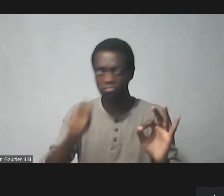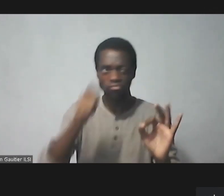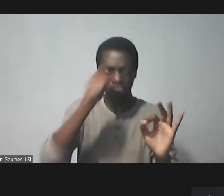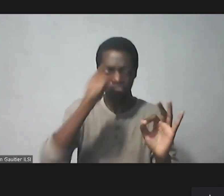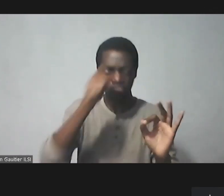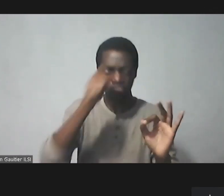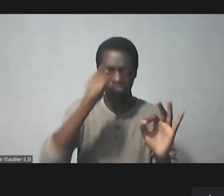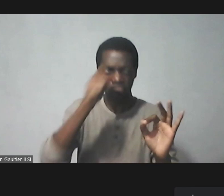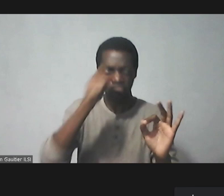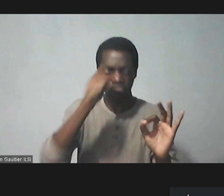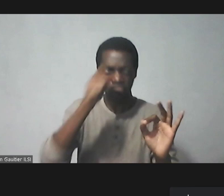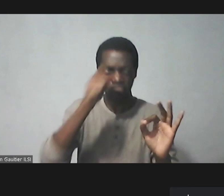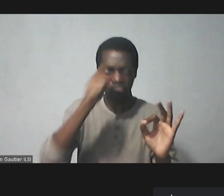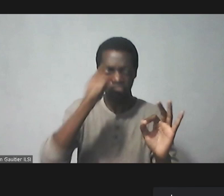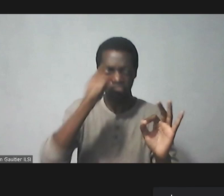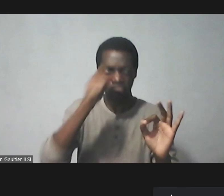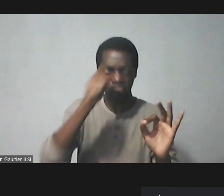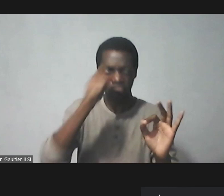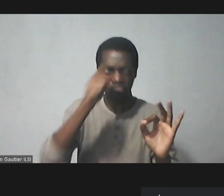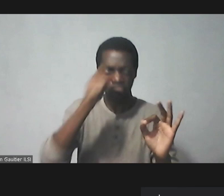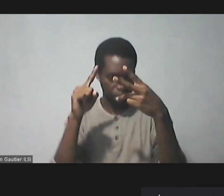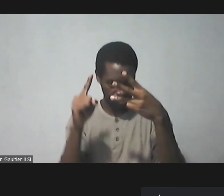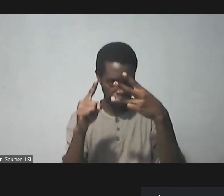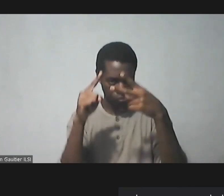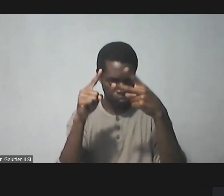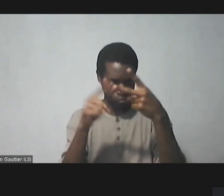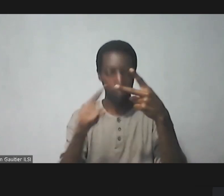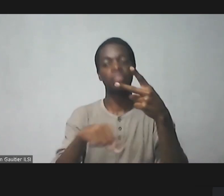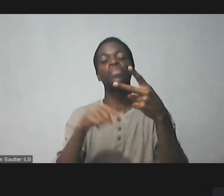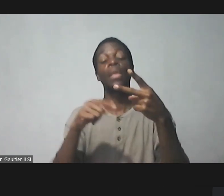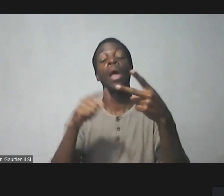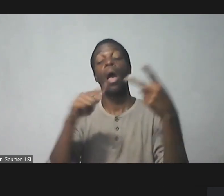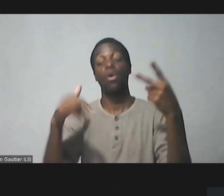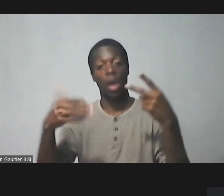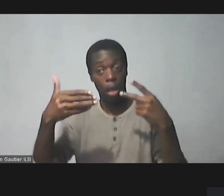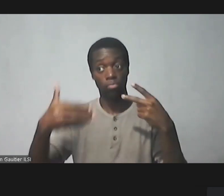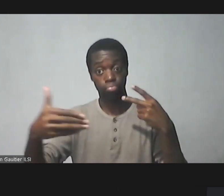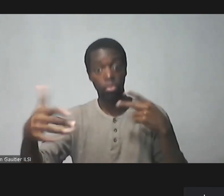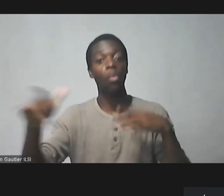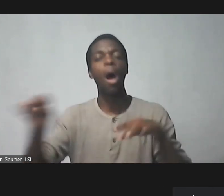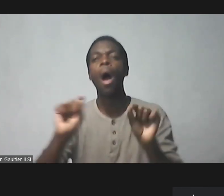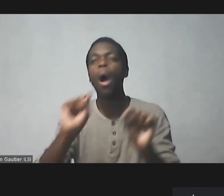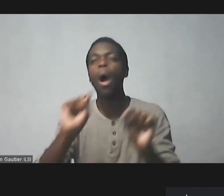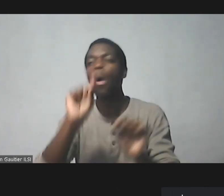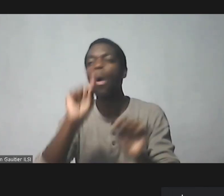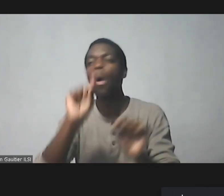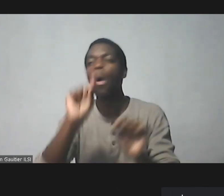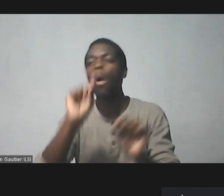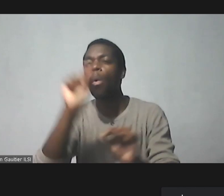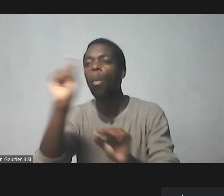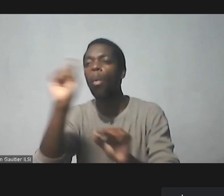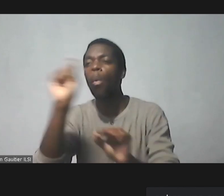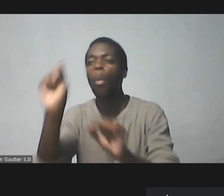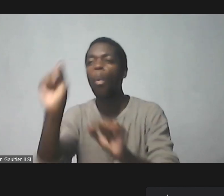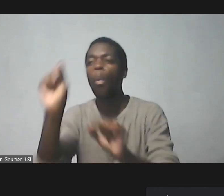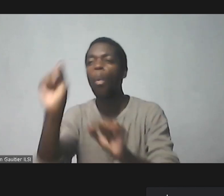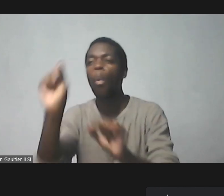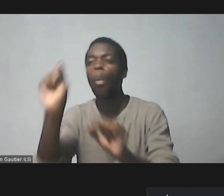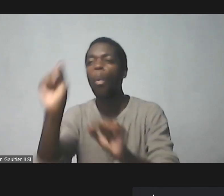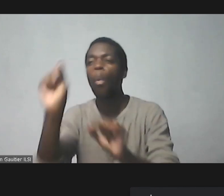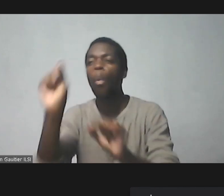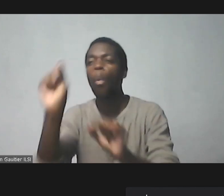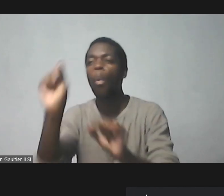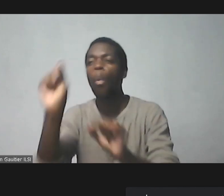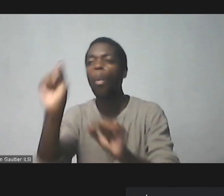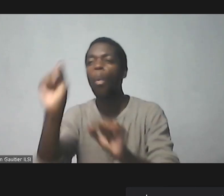poco para terminar sobre una encuesta que también va a ser Riadis y que pronto la va a difundir, pero eso lo vamos a hablar ya cuando culminemos. Así que